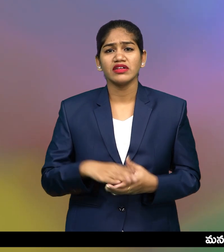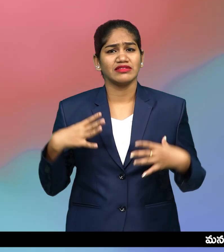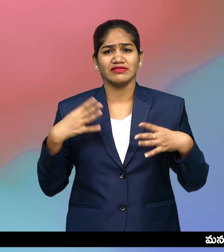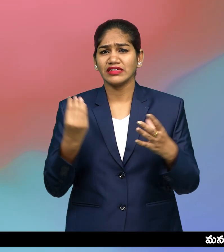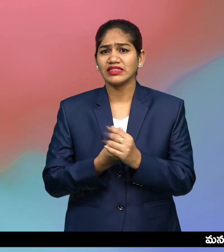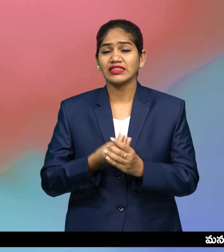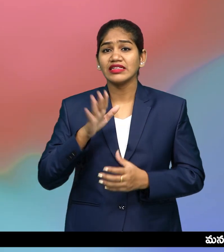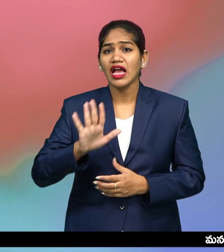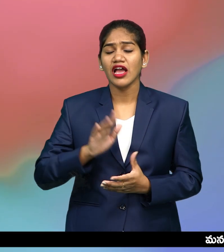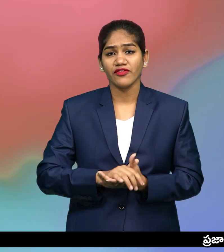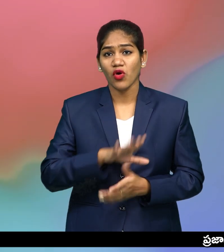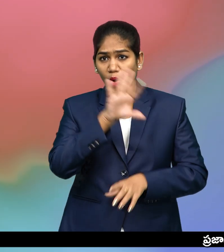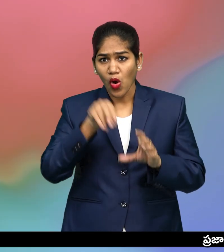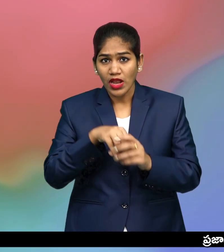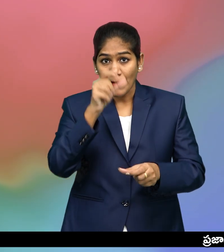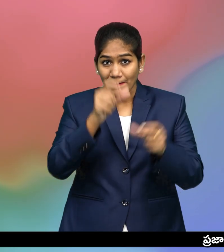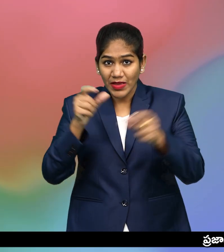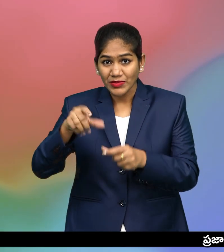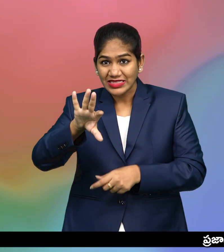చూసుకోవడానికి ప్రజాస్వామ్య సెటప్ లేదు.